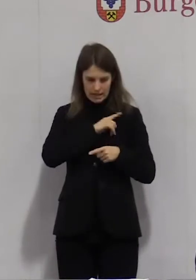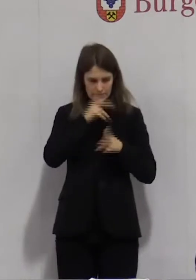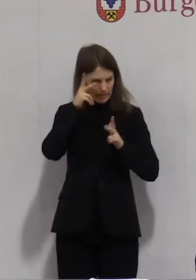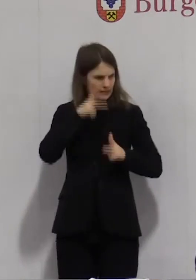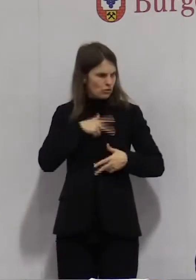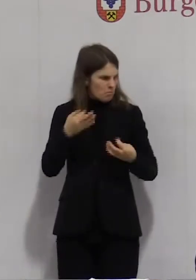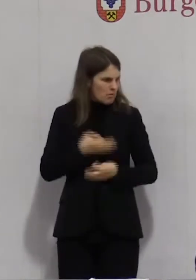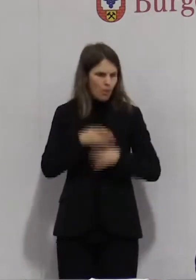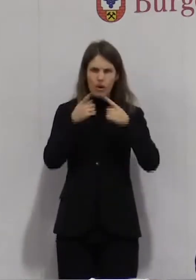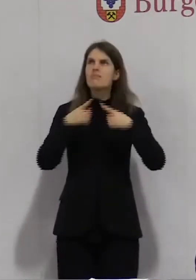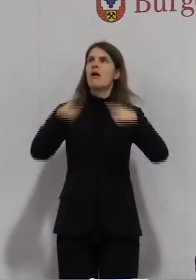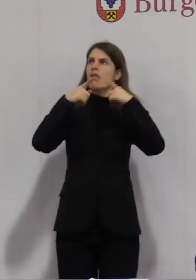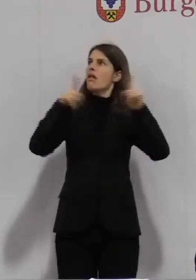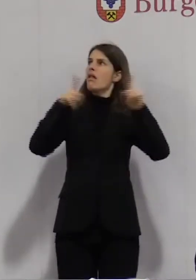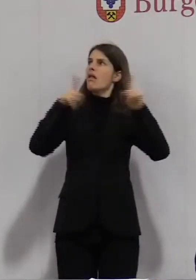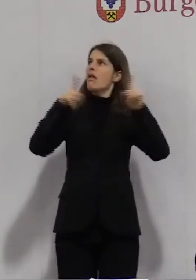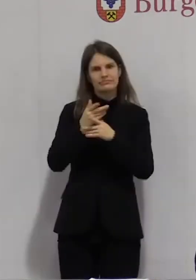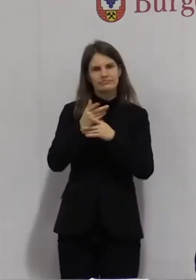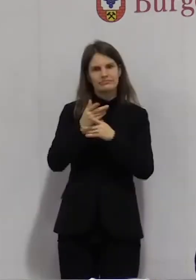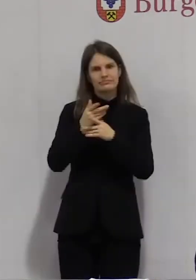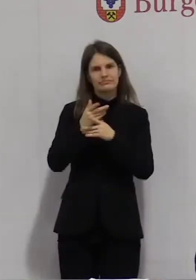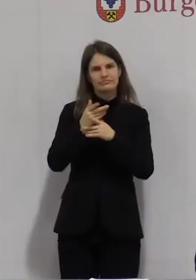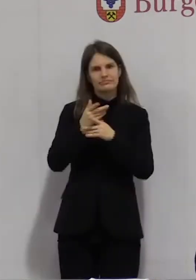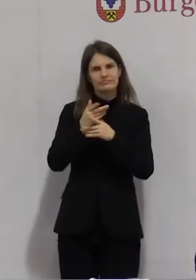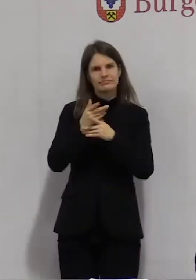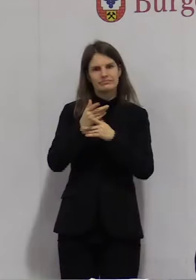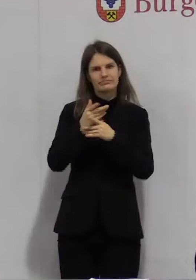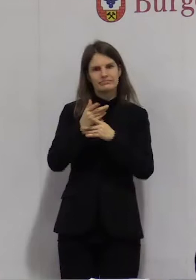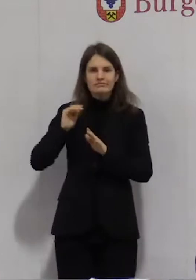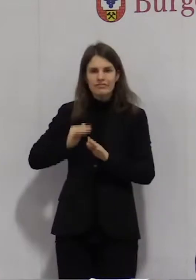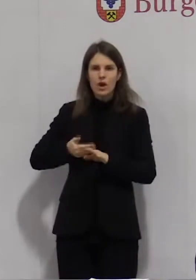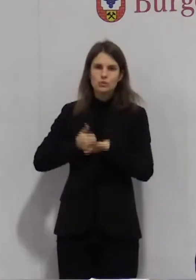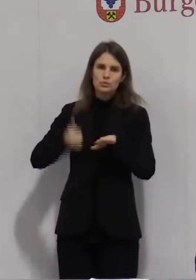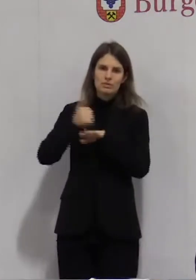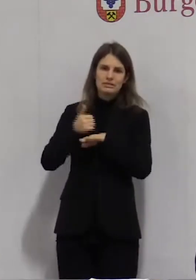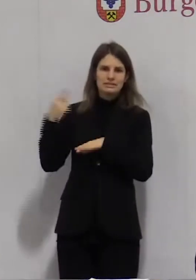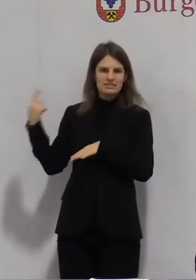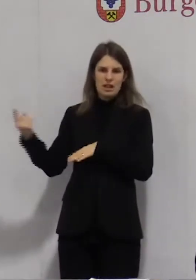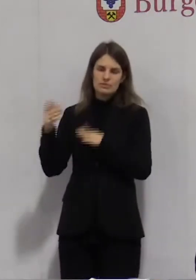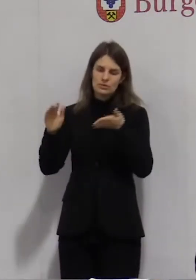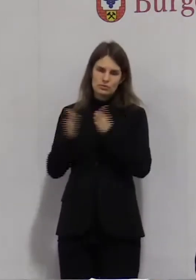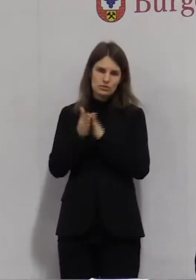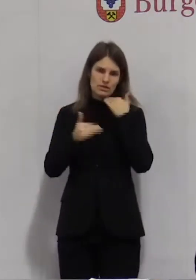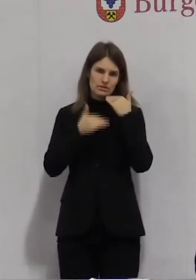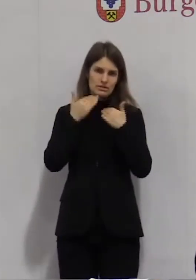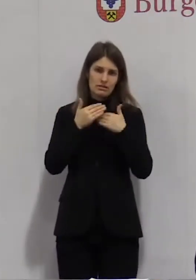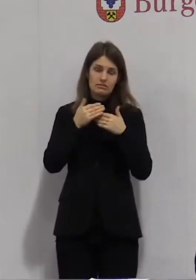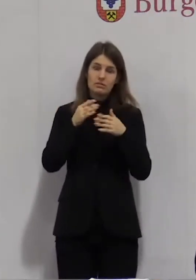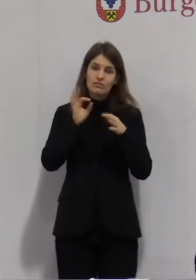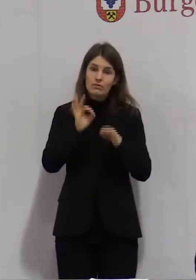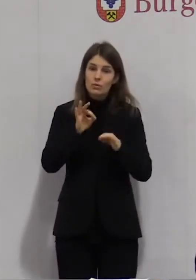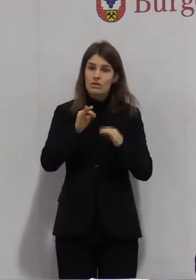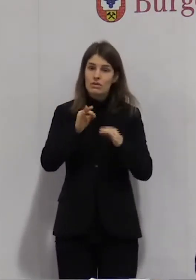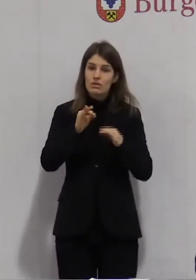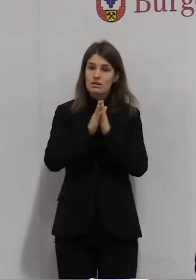Frau Sobotka-Wernke auch heute hier, um die Lage aus Sicht, in ihrem Fall des Kirchenkreises Naumburg-Zeitz, auch zu